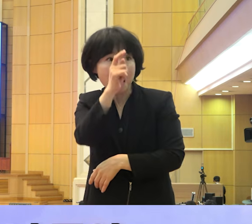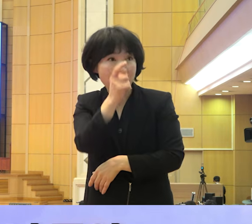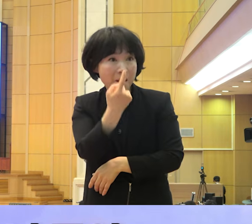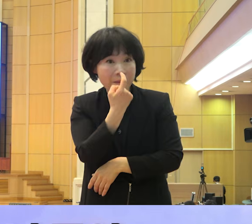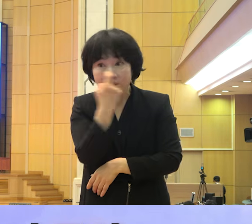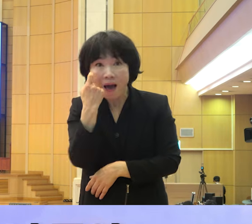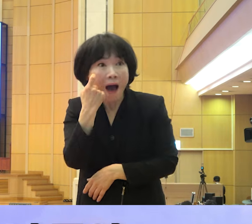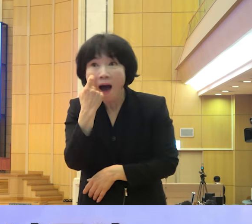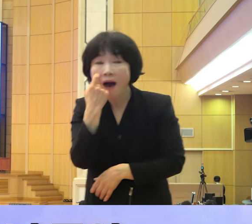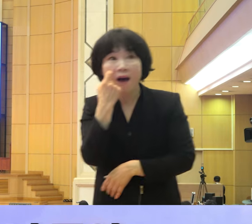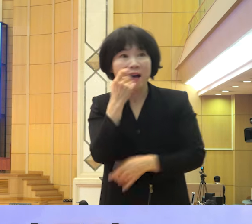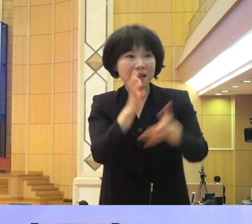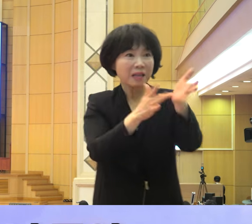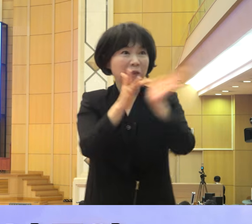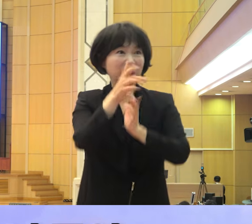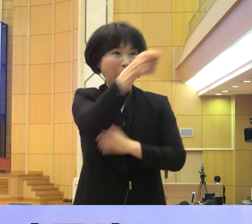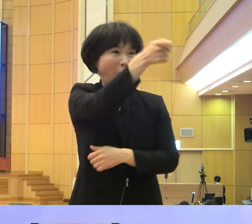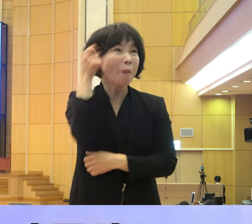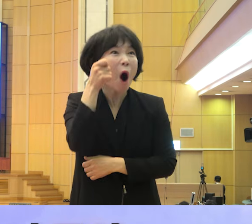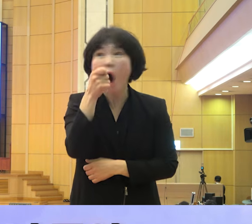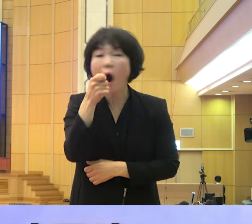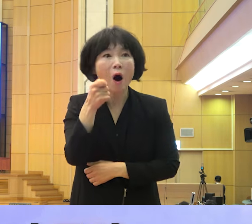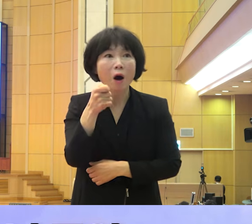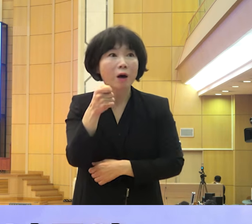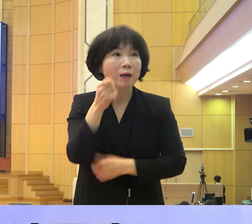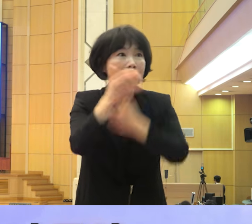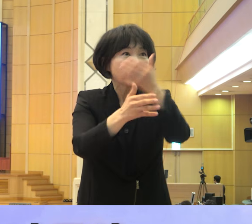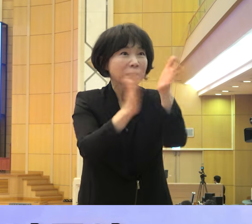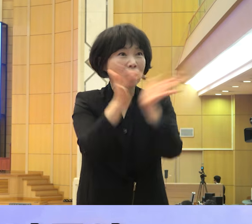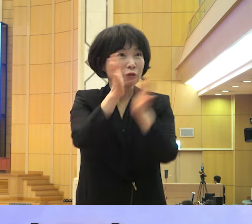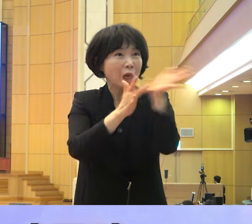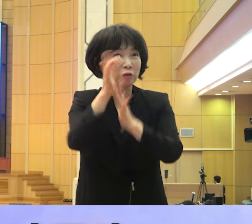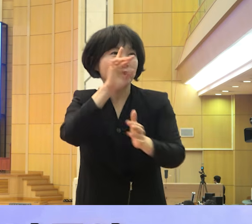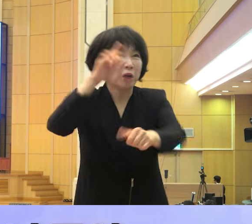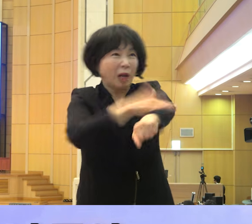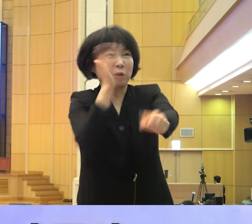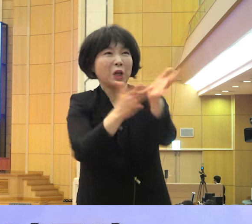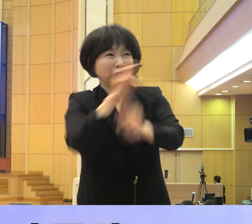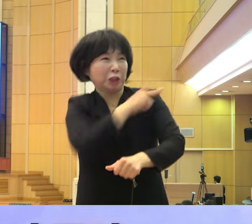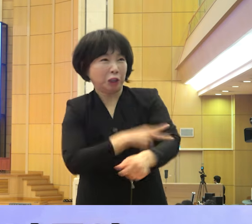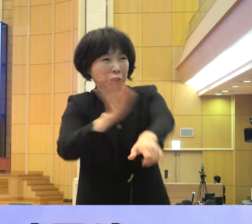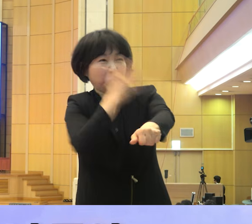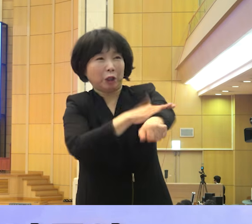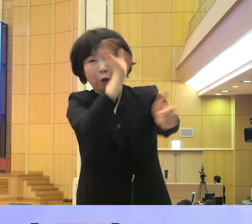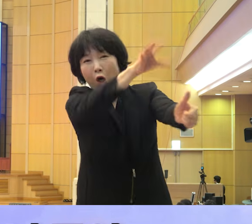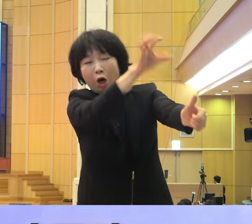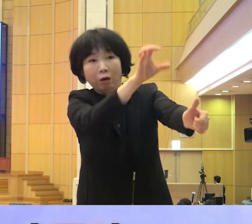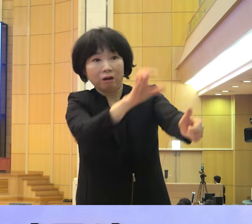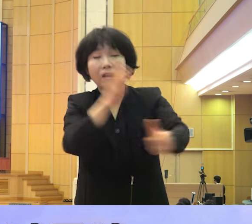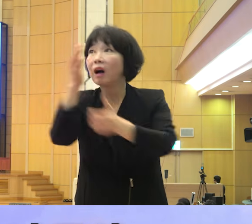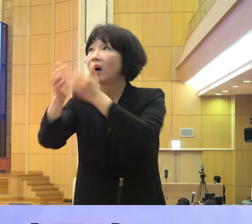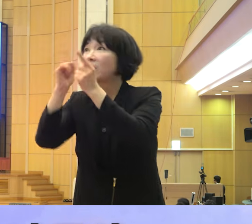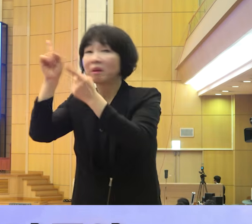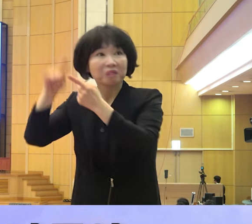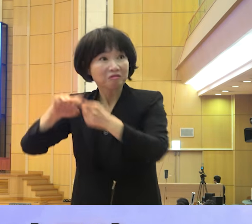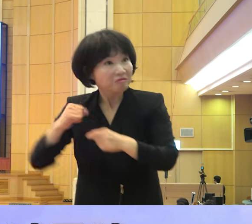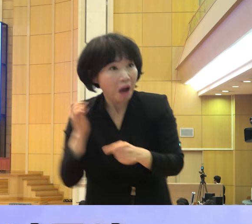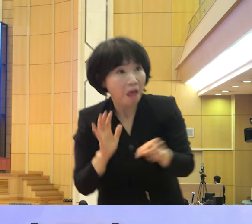범했다고 아무것도 하지 말라 그랬는데 왜 그런 짓을 했냐고. 세상에 내가 육신이 살기